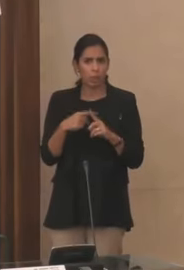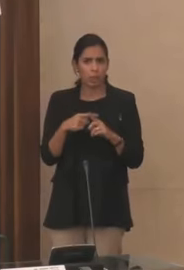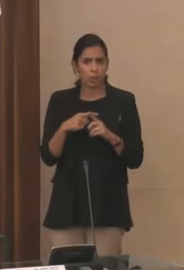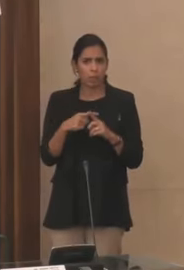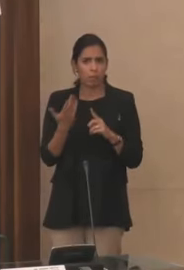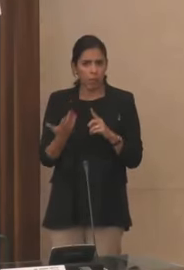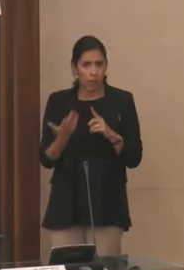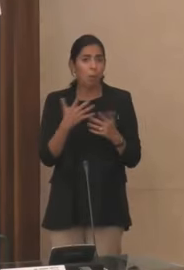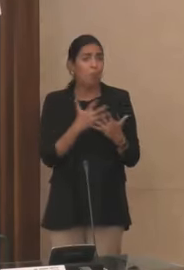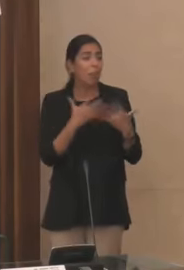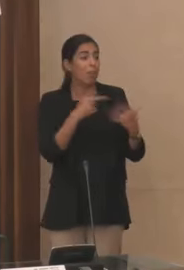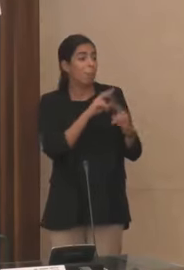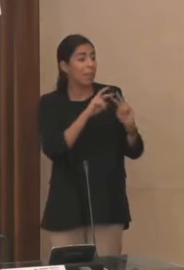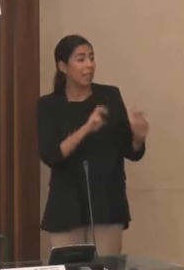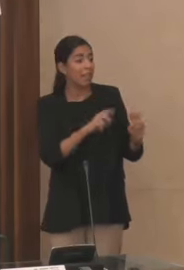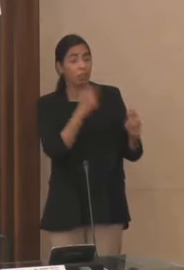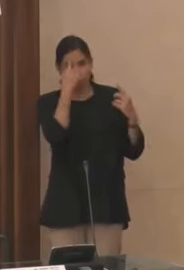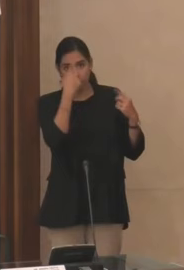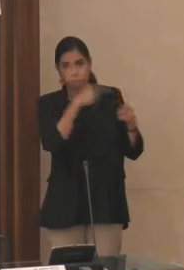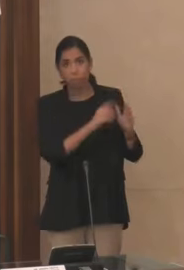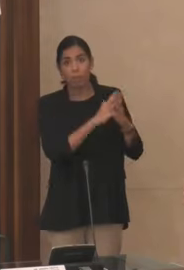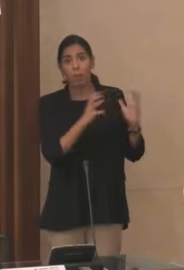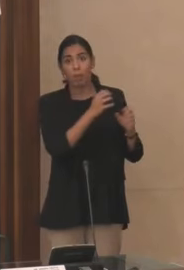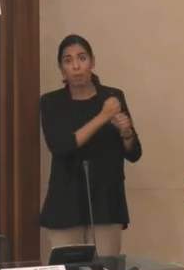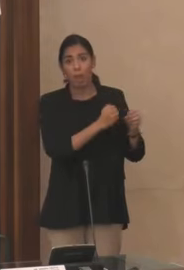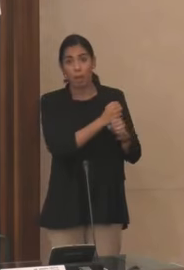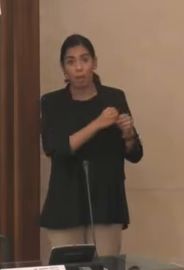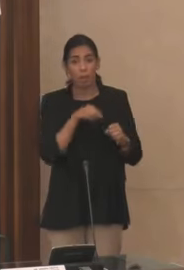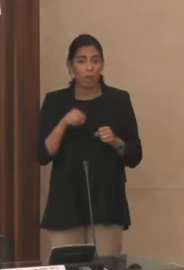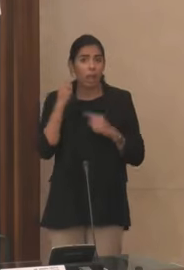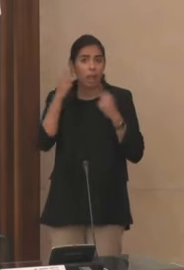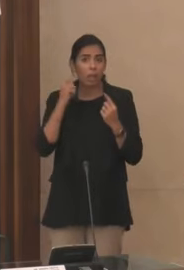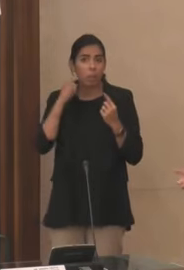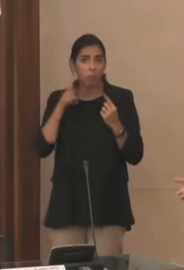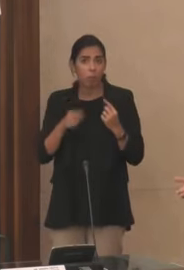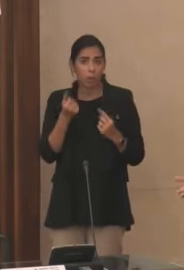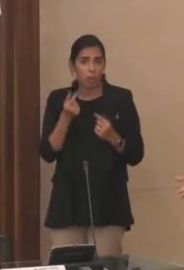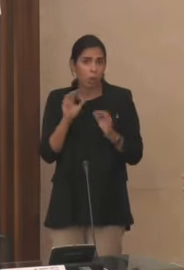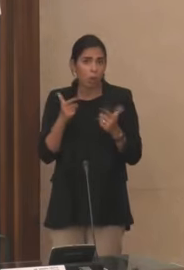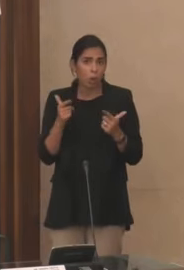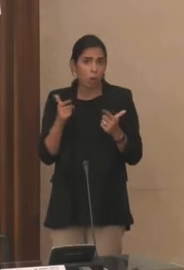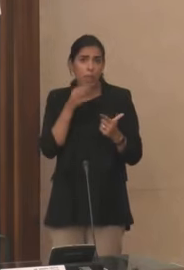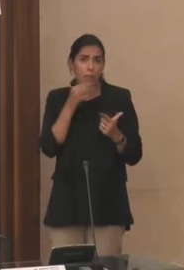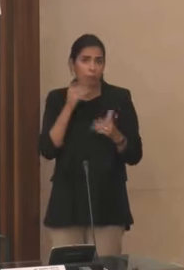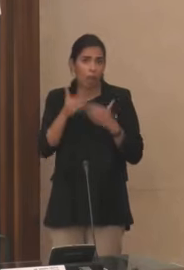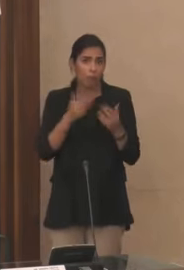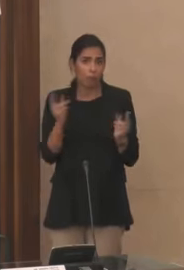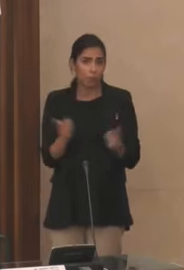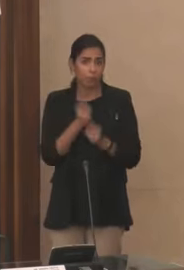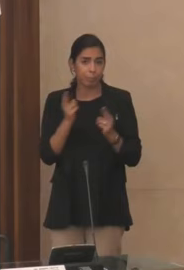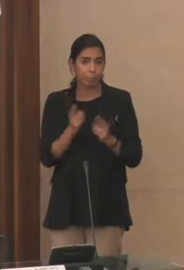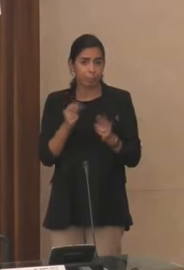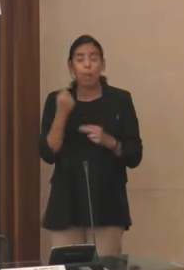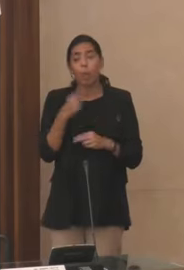ricerca viene fatta da parte delle aziende farmaceutiche, non potranno andare a fondo, saranno bloccate. E questo è un